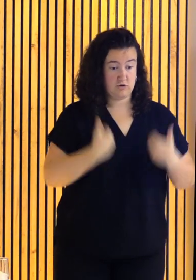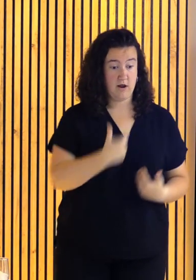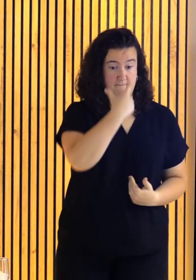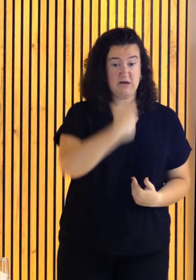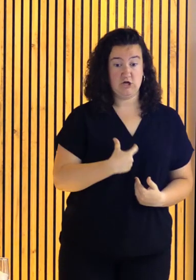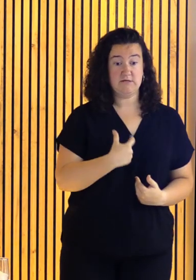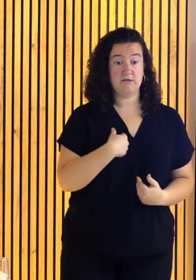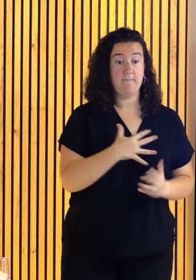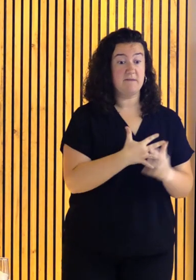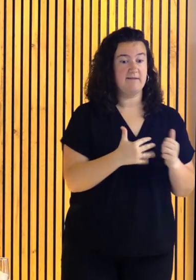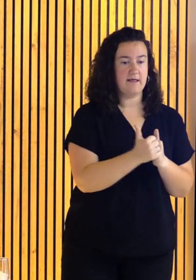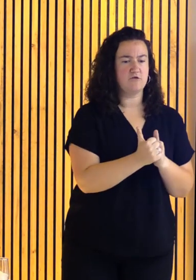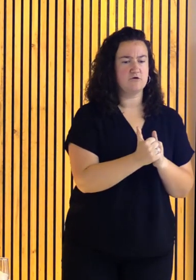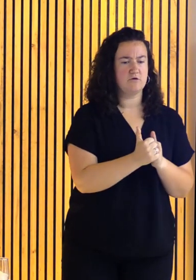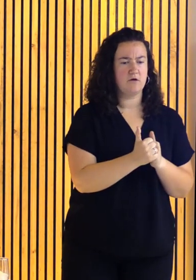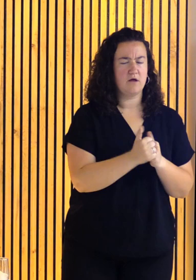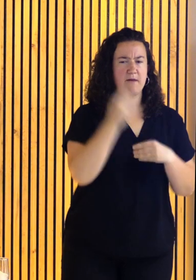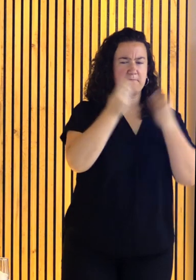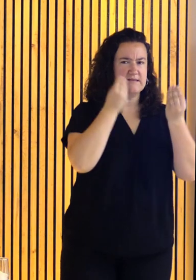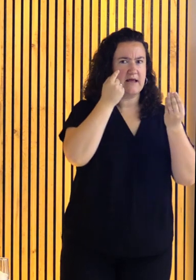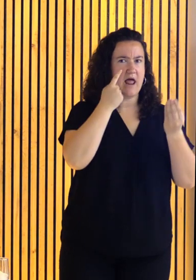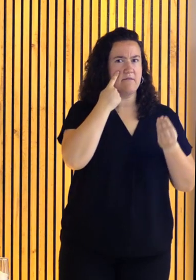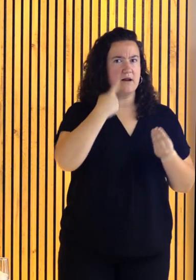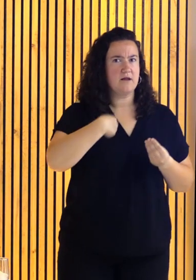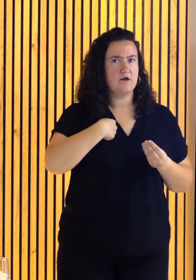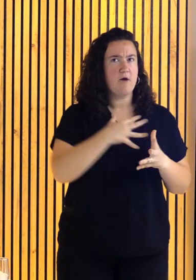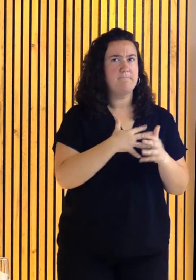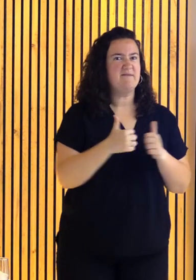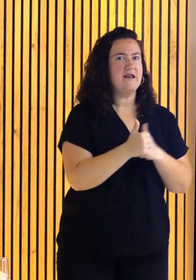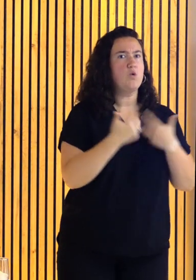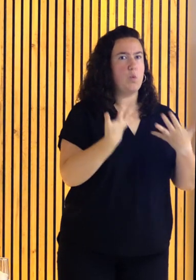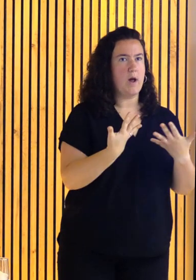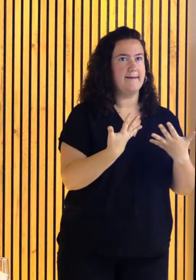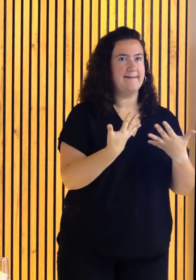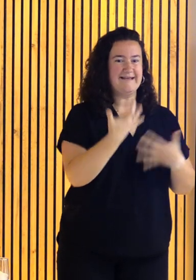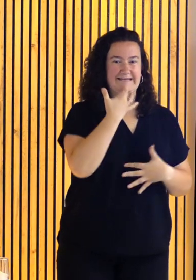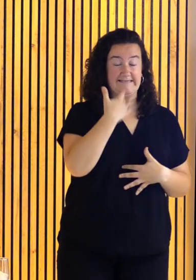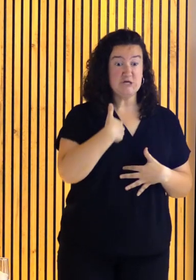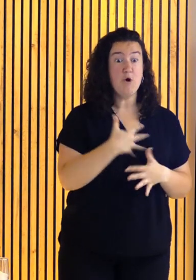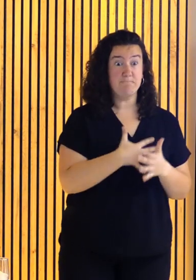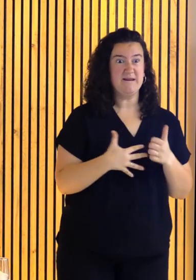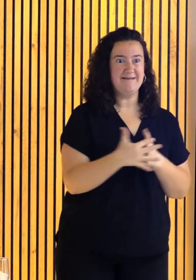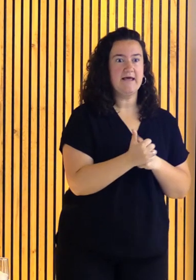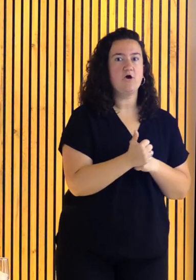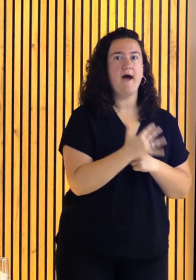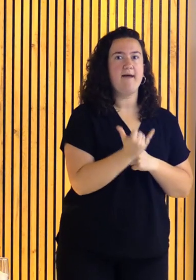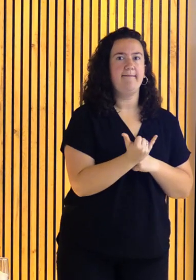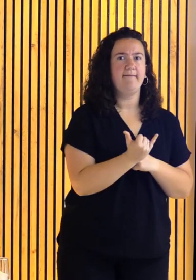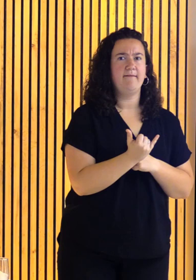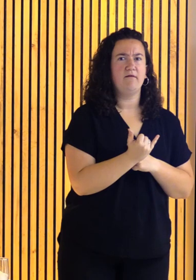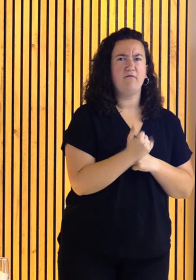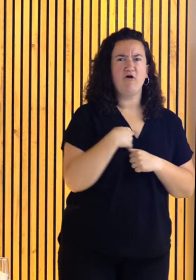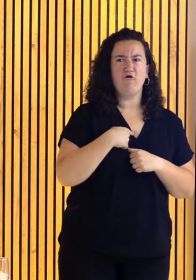ba, pentsatzeko ze privilegio dauzkagun eta norari garen zapaltzen ba, modu kontziente edo inkontziente batean.